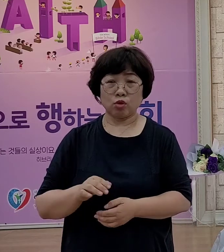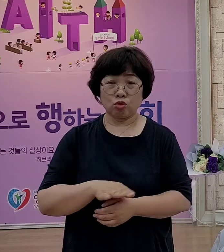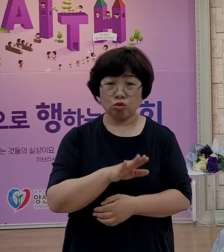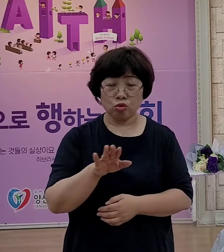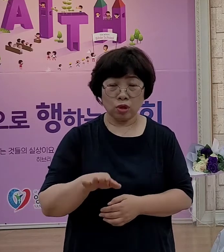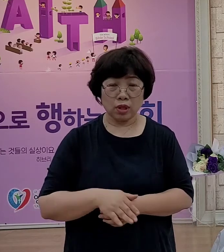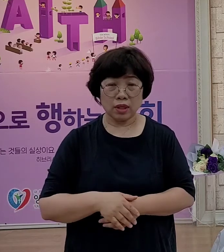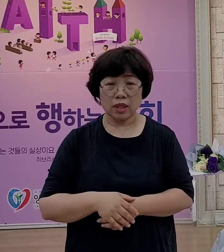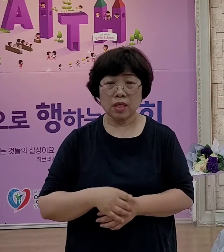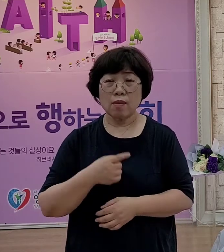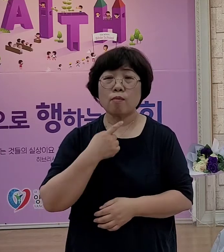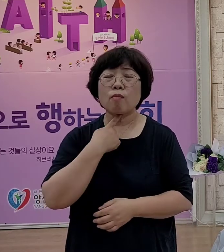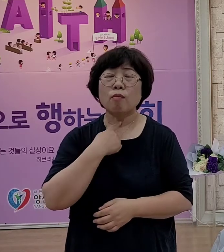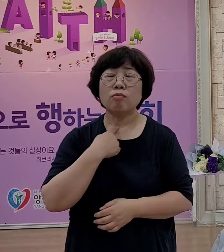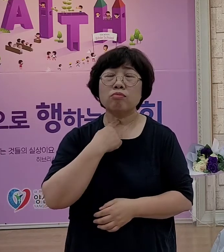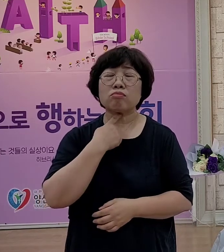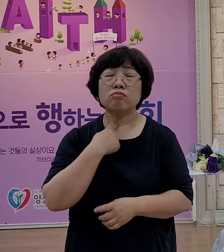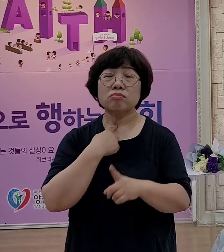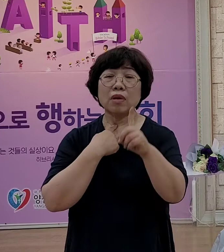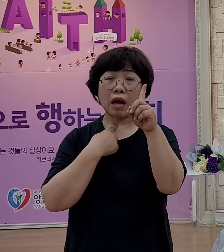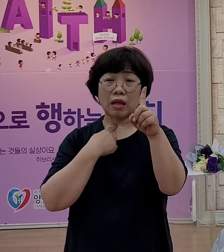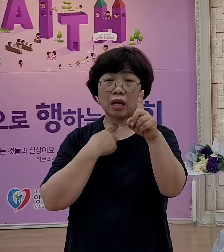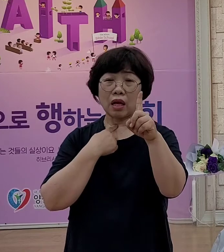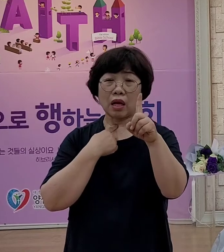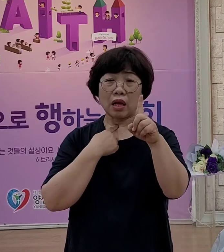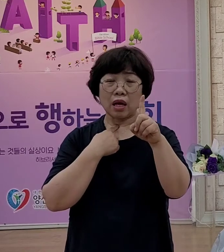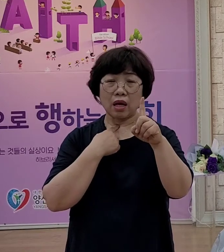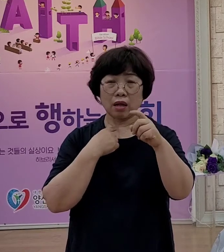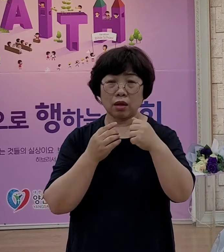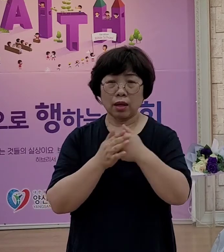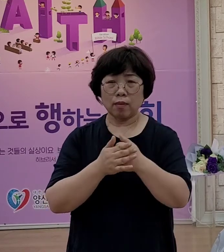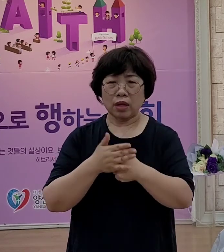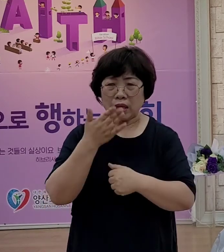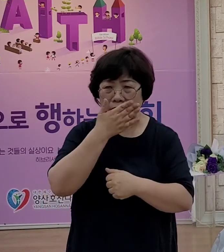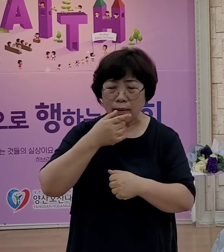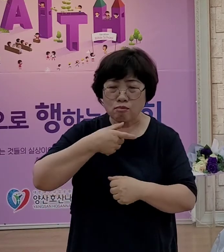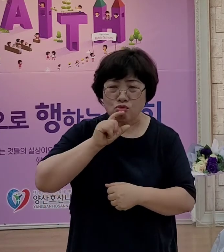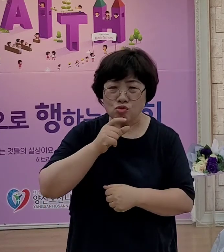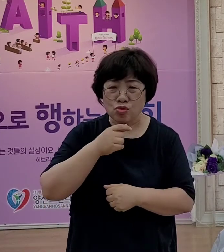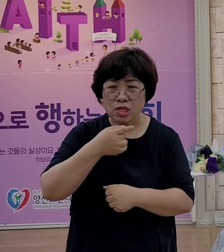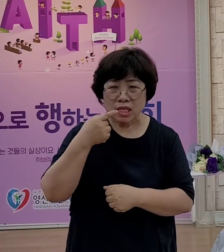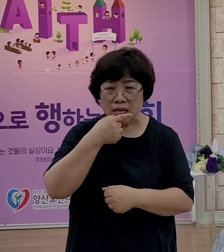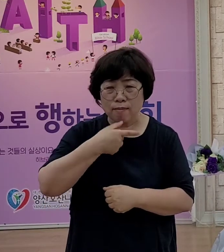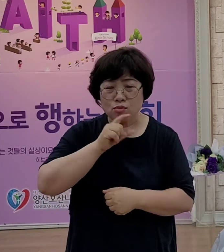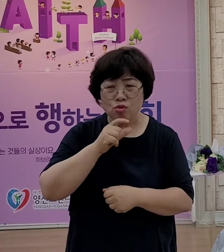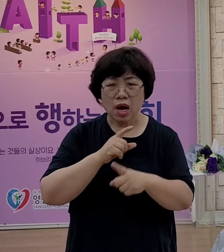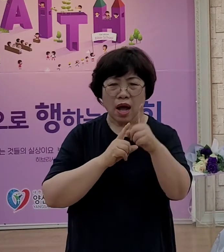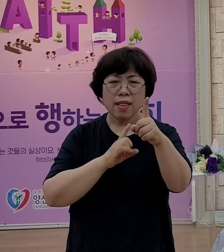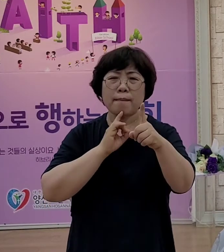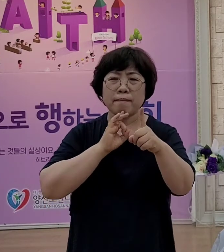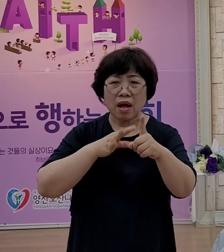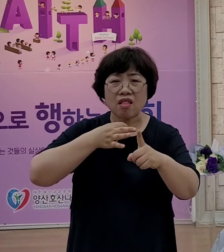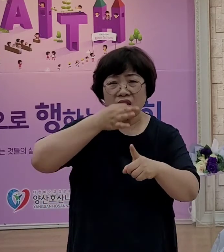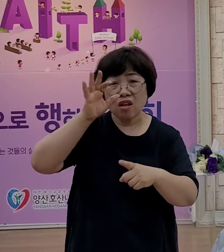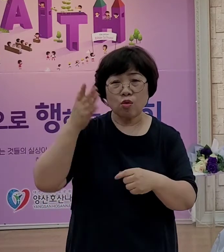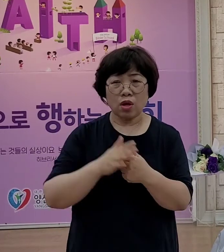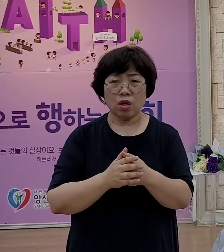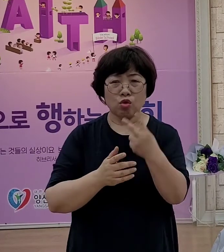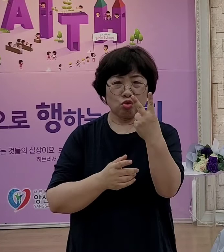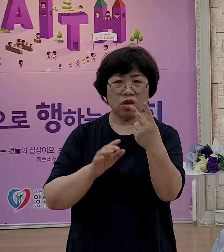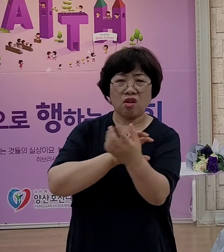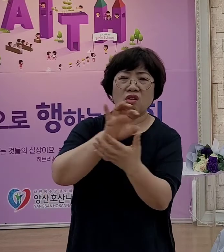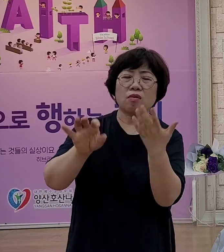하나의 이 목구멍에서 짠물이 나오든 단물이 나오든 하나예요. 이게 자연의